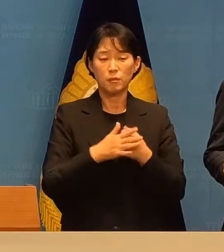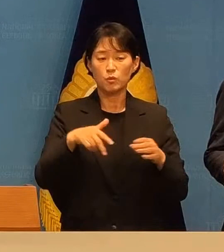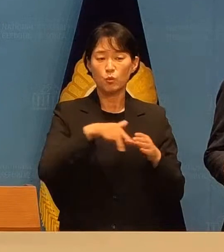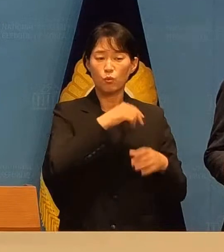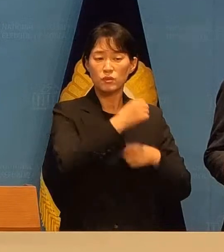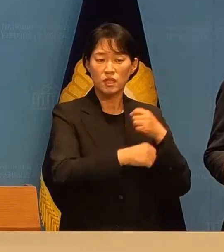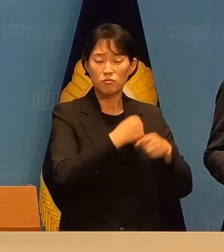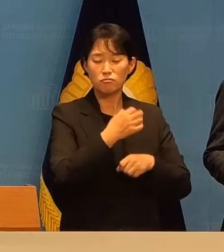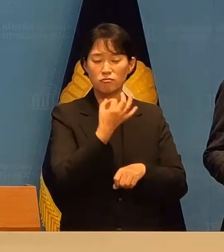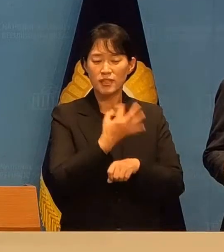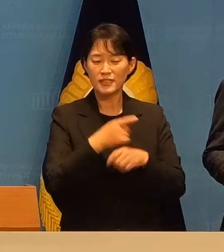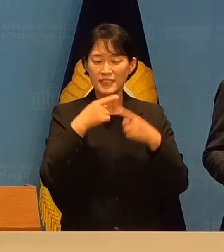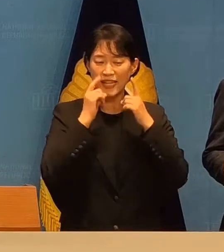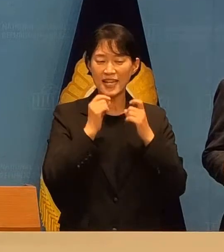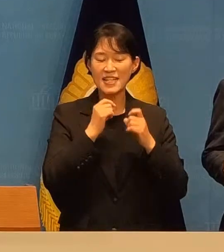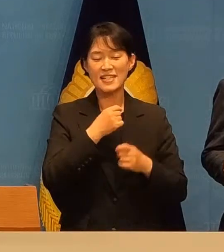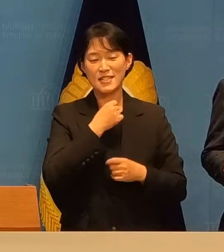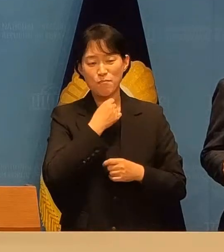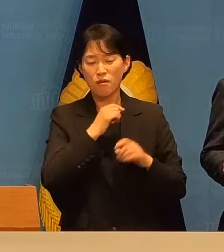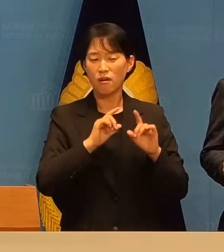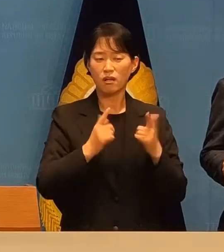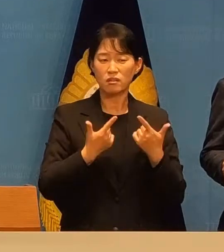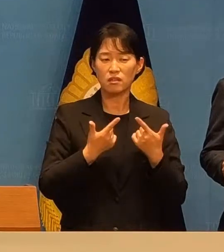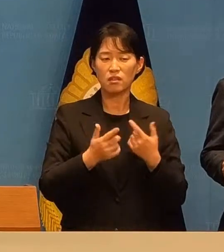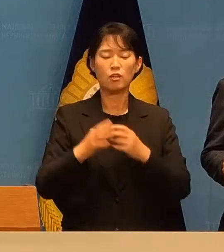자유는 단순한 개인 취향의 문제가 아니라